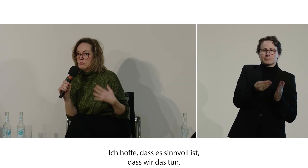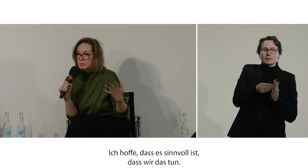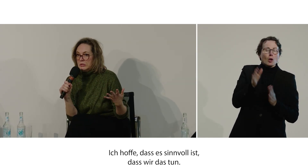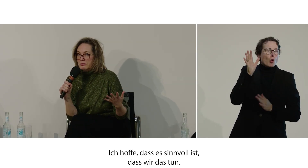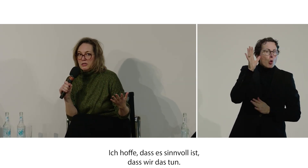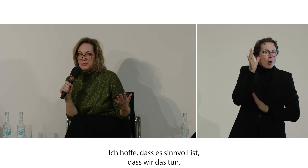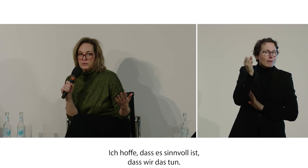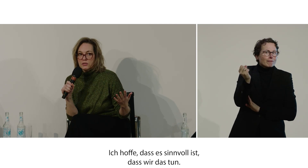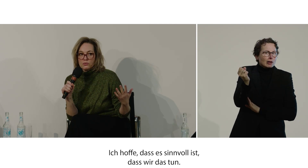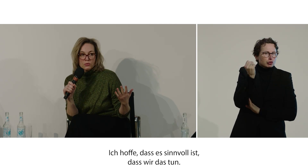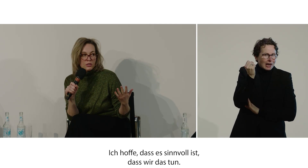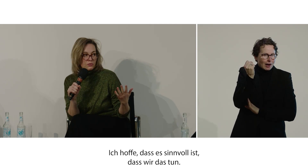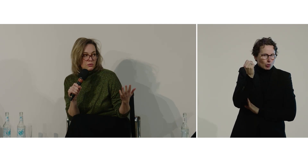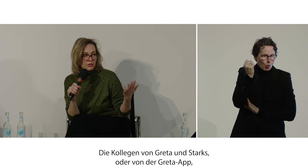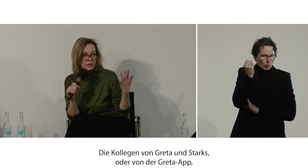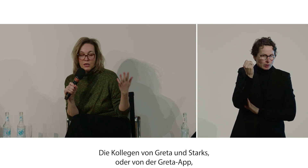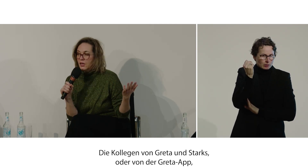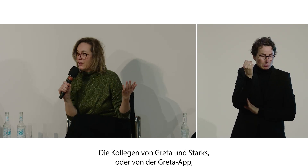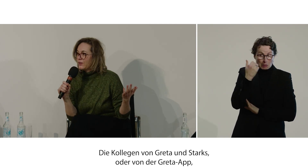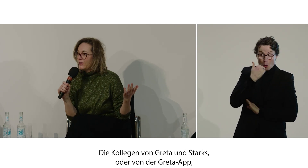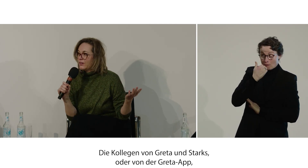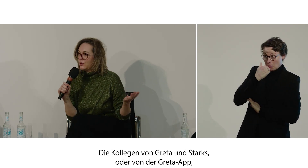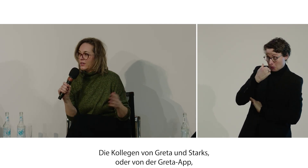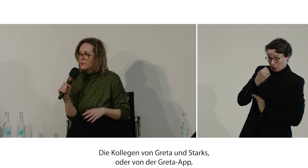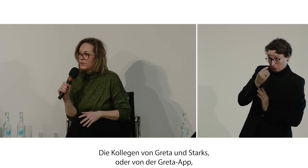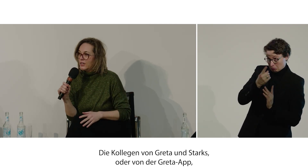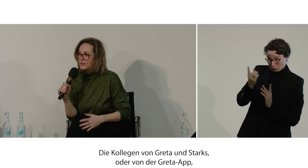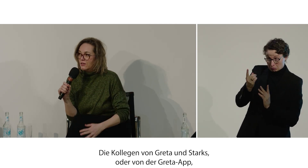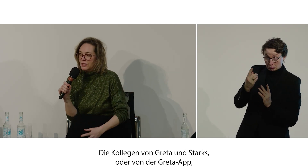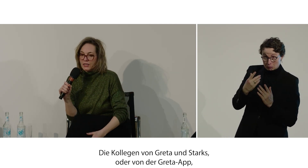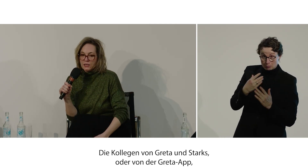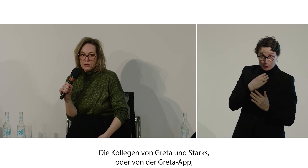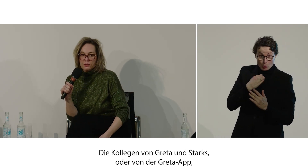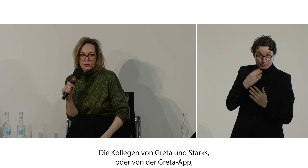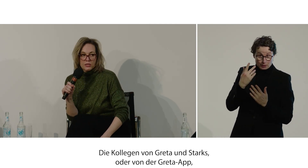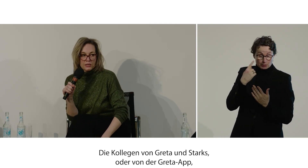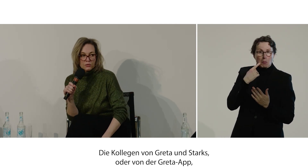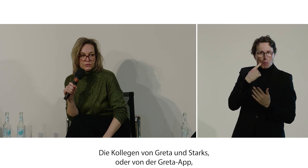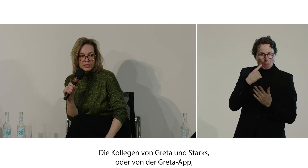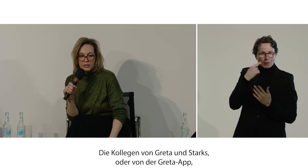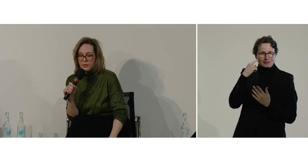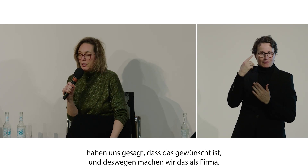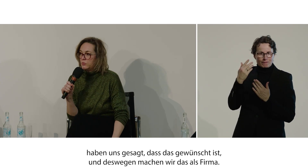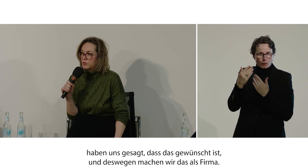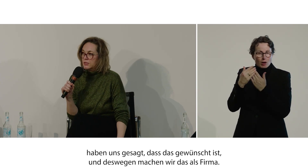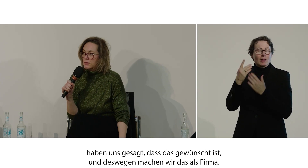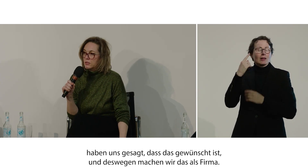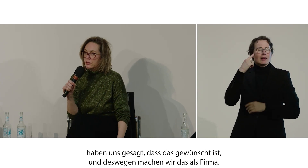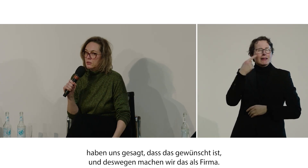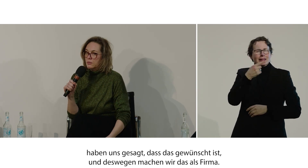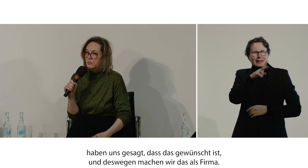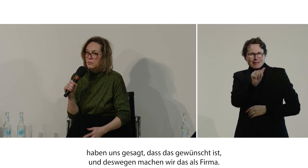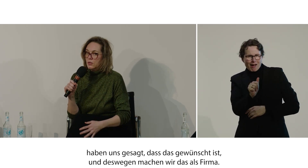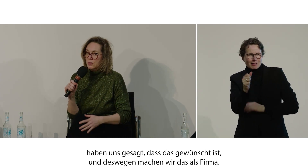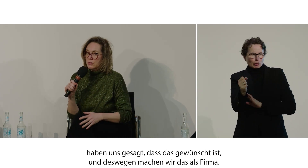dass es sinnvoll ist, dass wir das tun, also die Kollegen von der Greta-App haben uns gesagt,